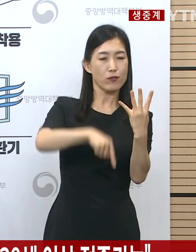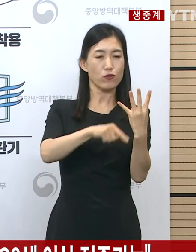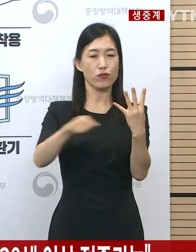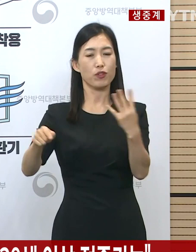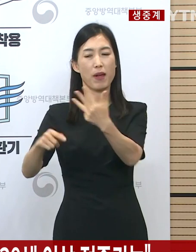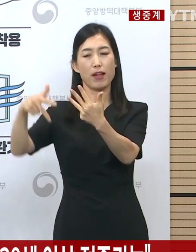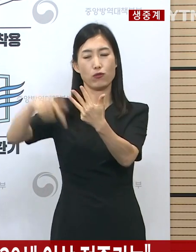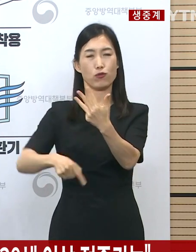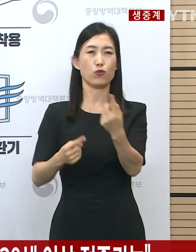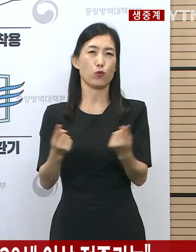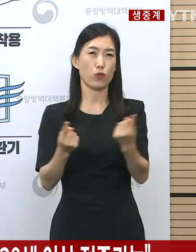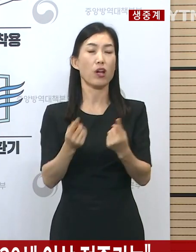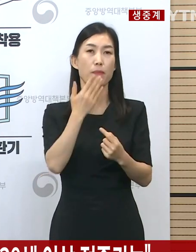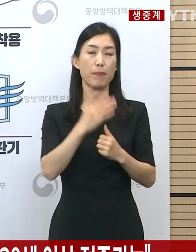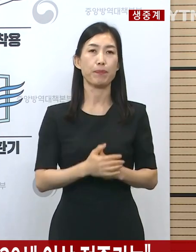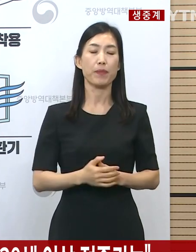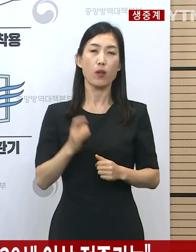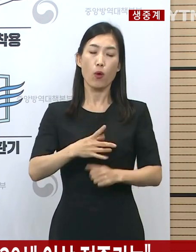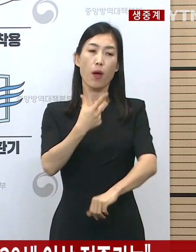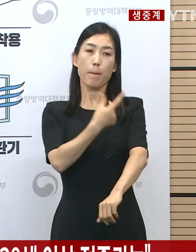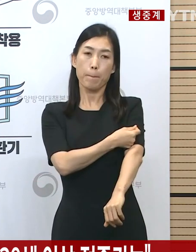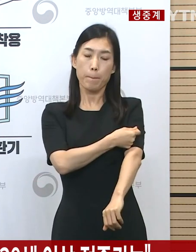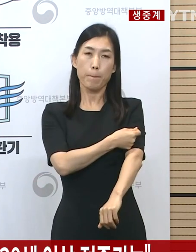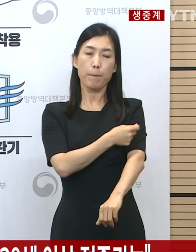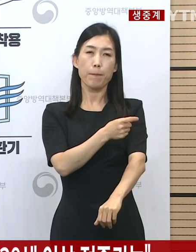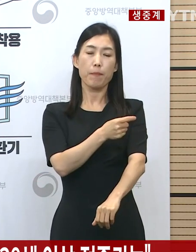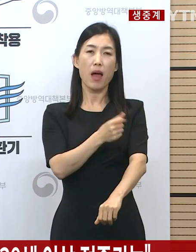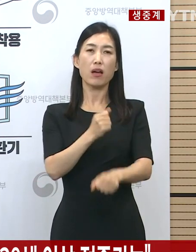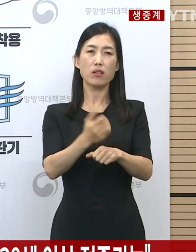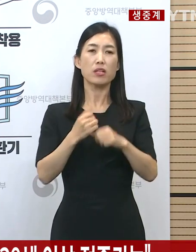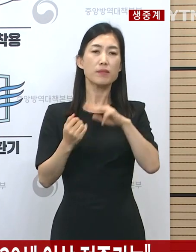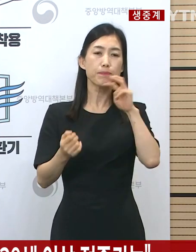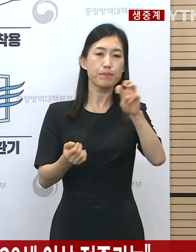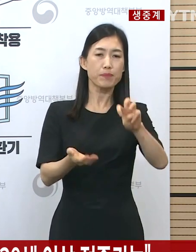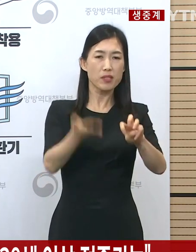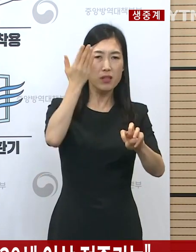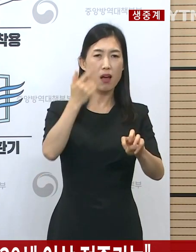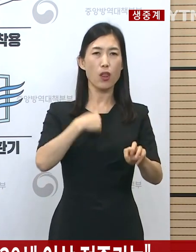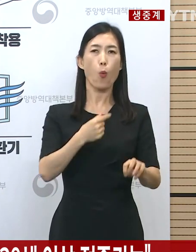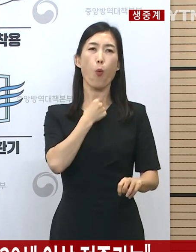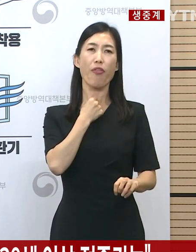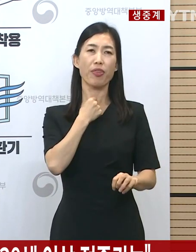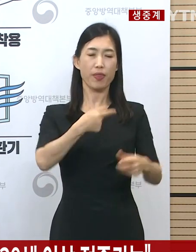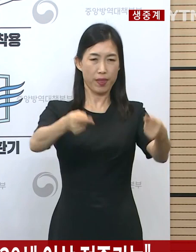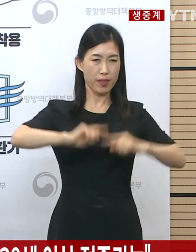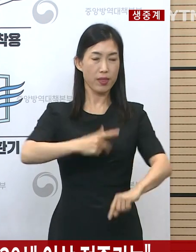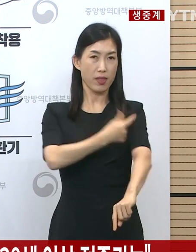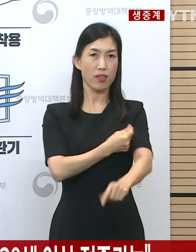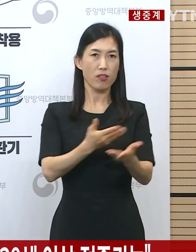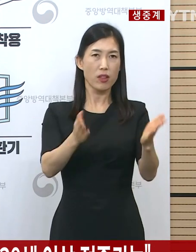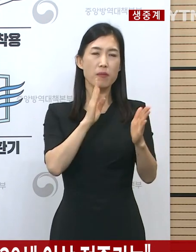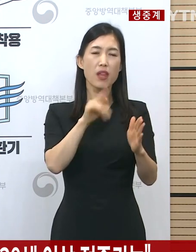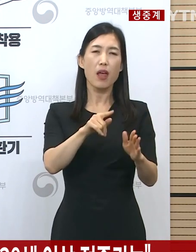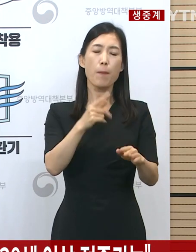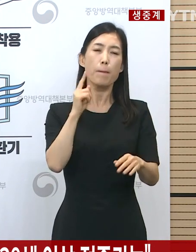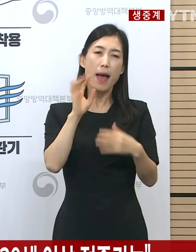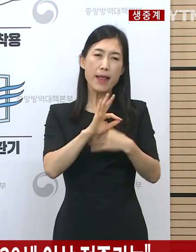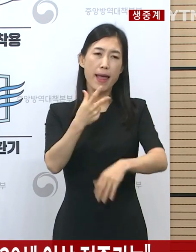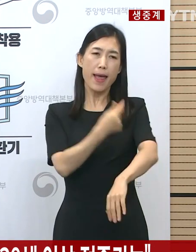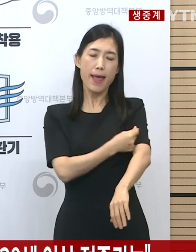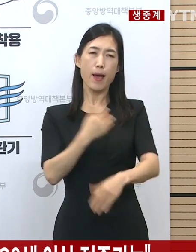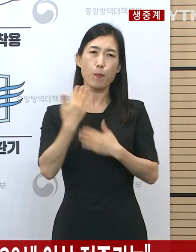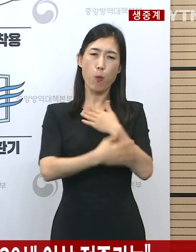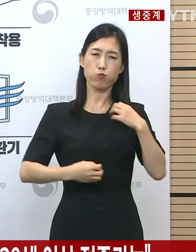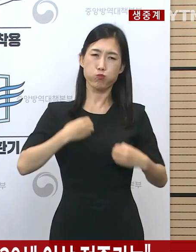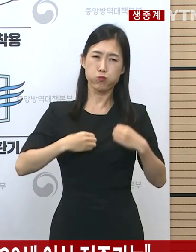희망자가 접종 공고 연령 그리고 이상 반응에 대해 충분히 이해하고 접종에 동의할 수 있도록 접종 기관에서는